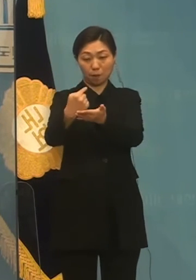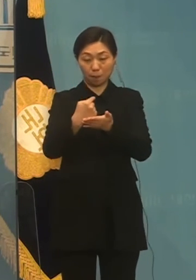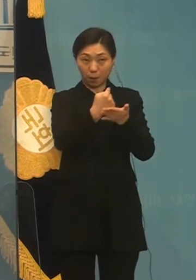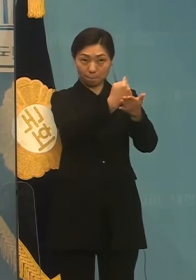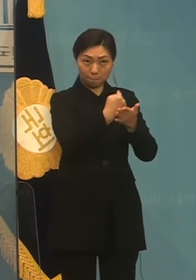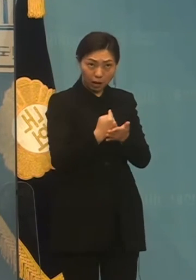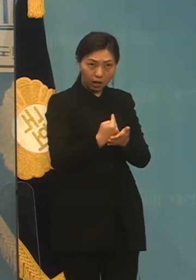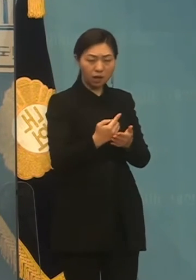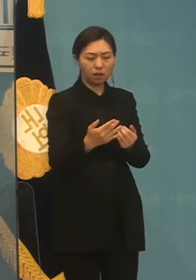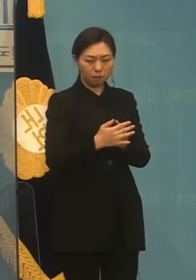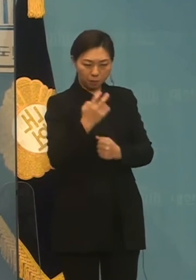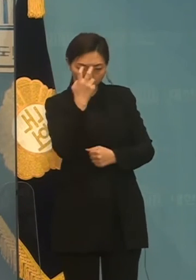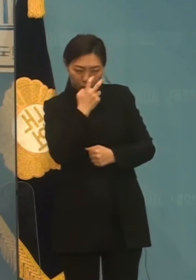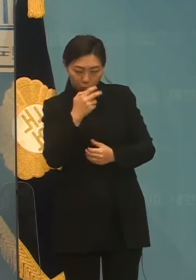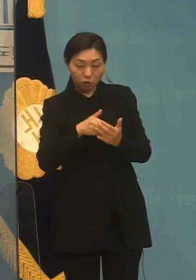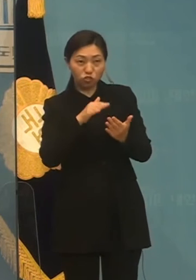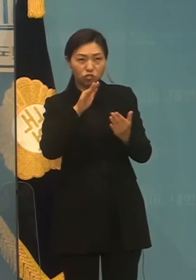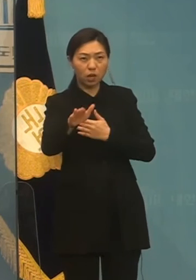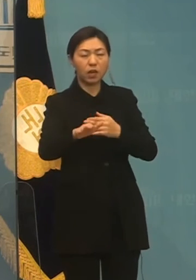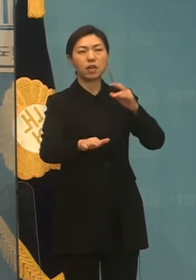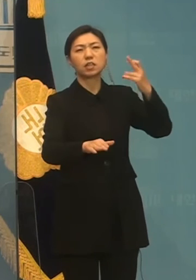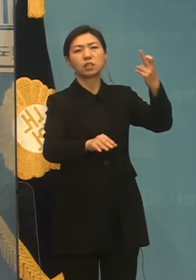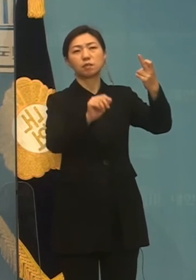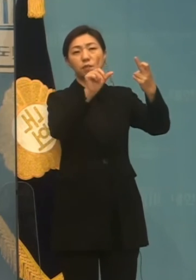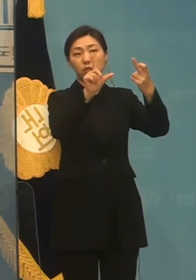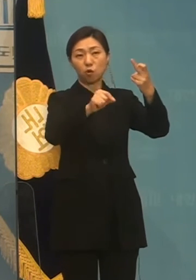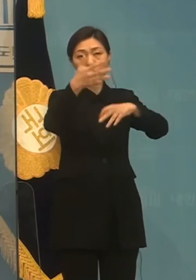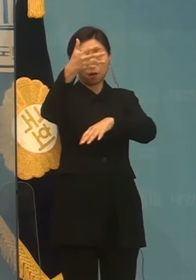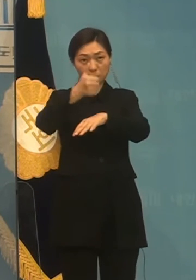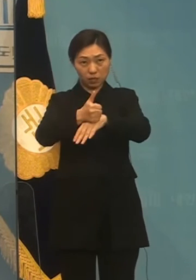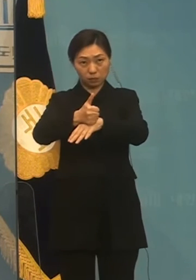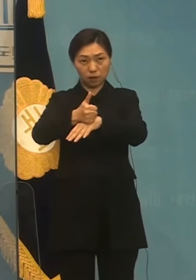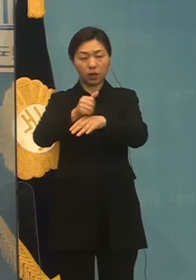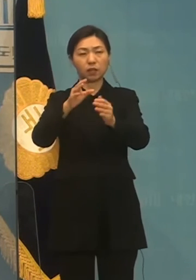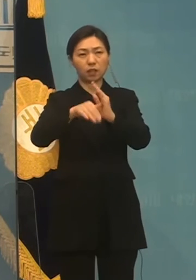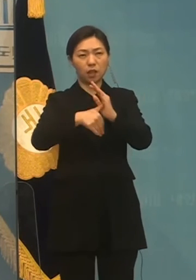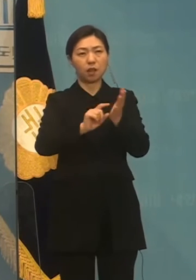거쳐 12월 마지막 주에 수상자가 선정될 예정입니다.